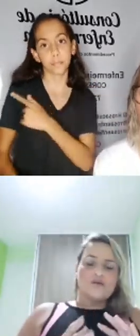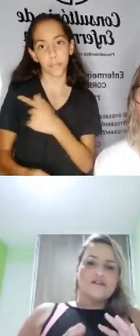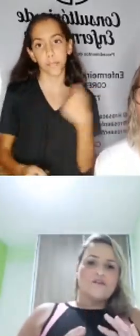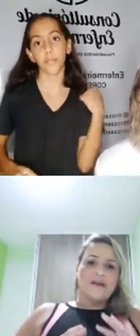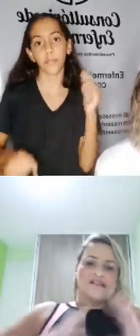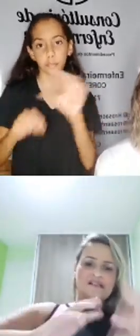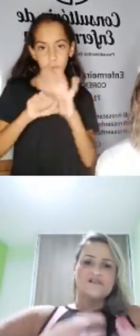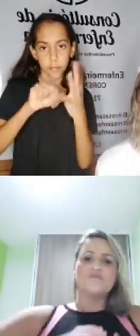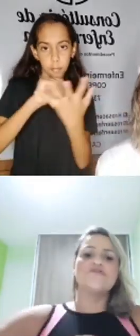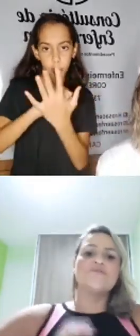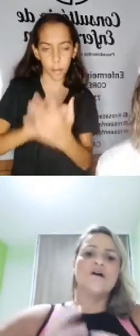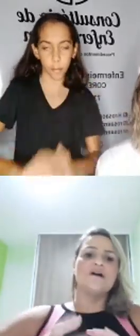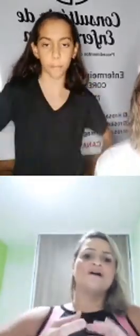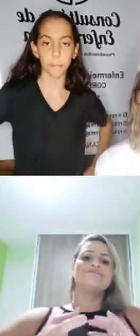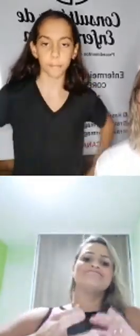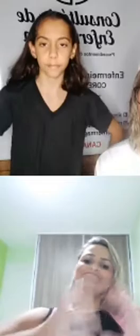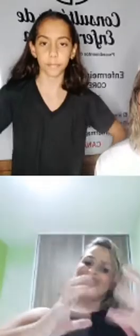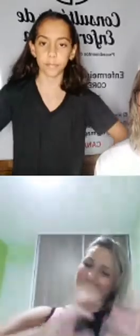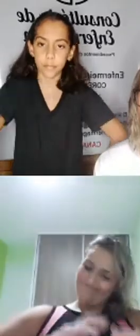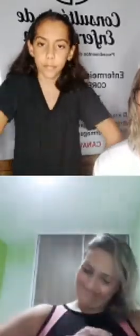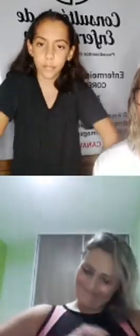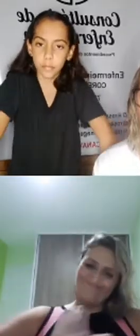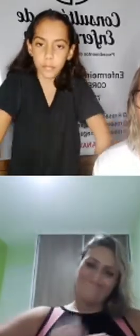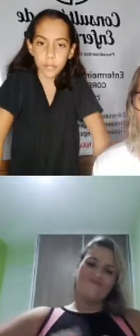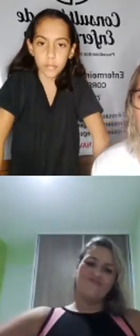as coisas precisam de um